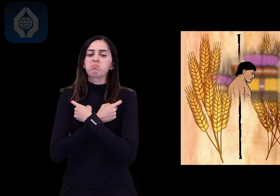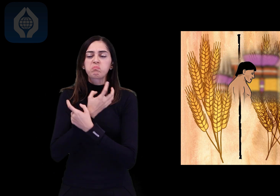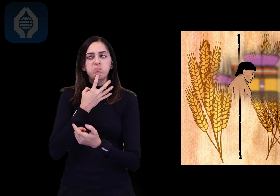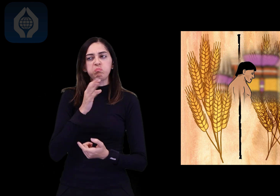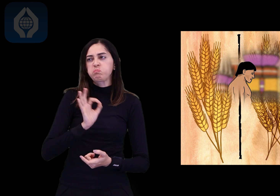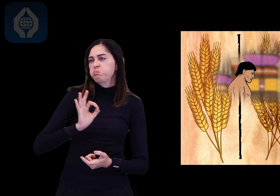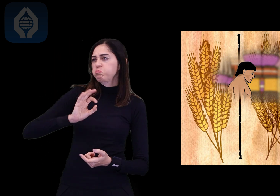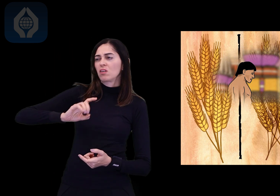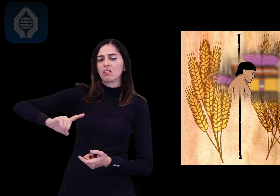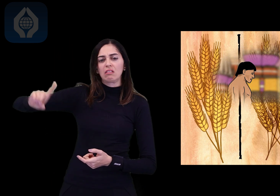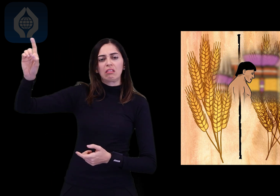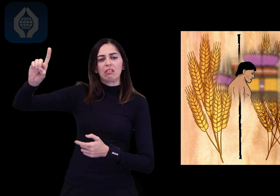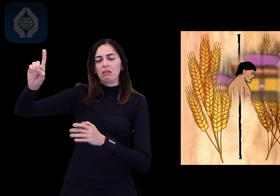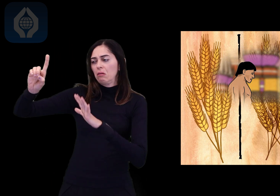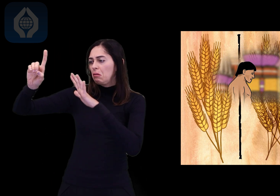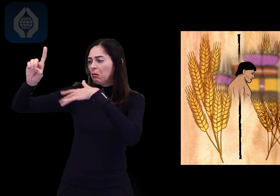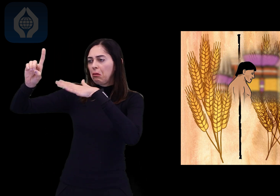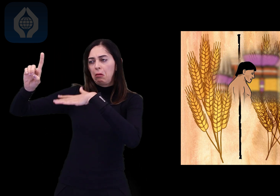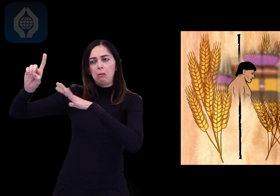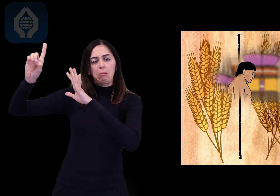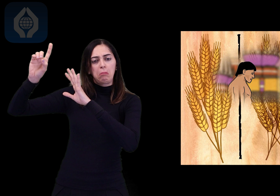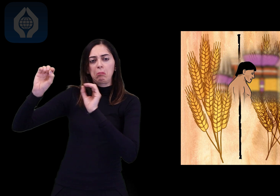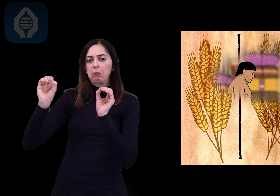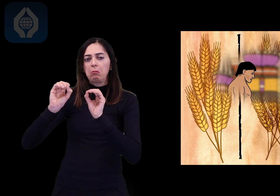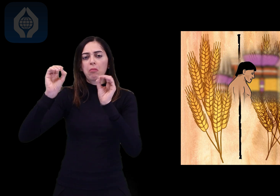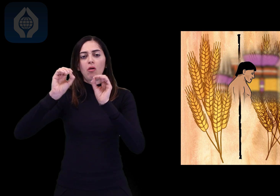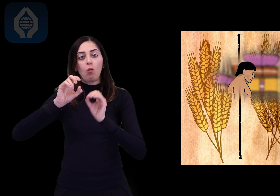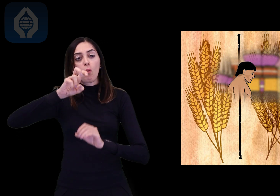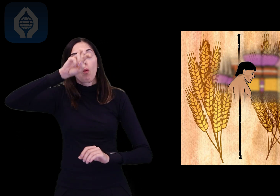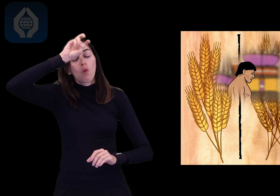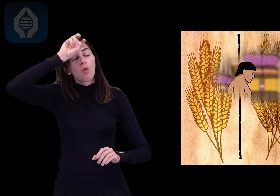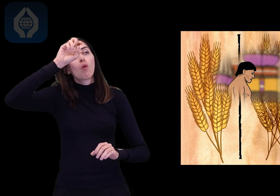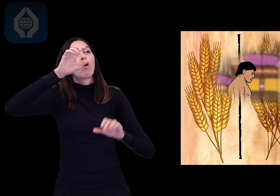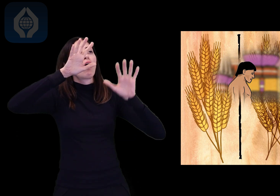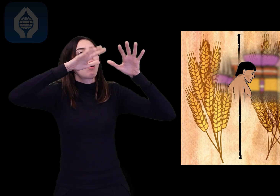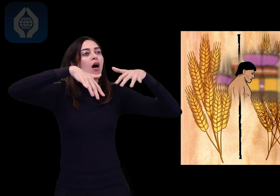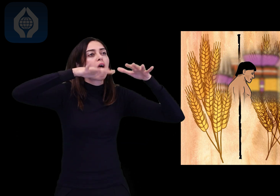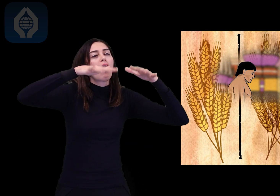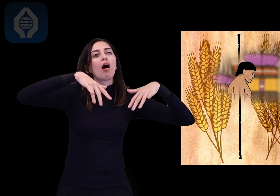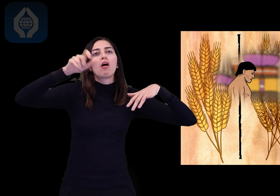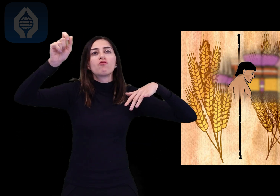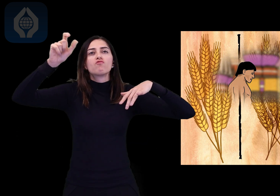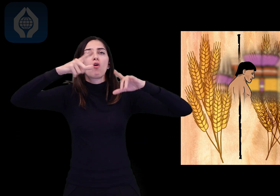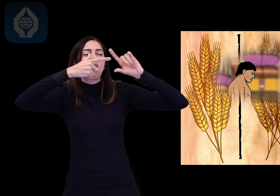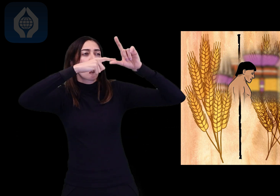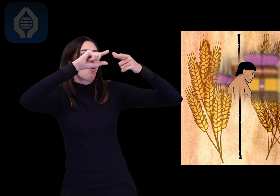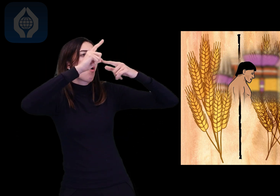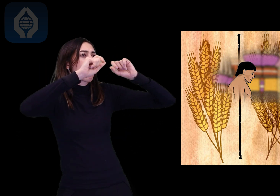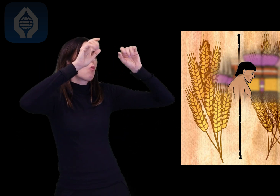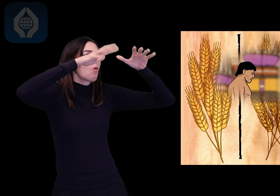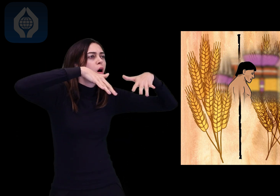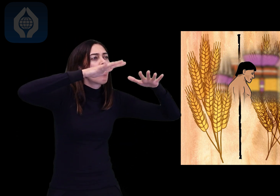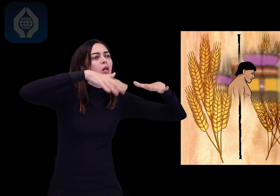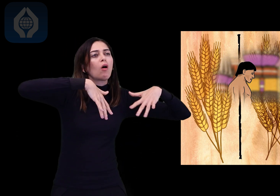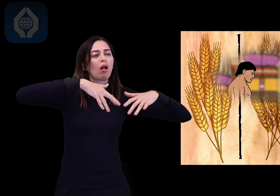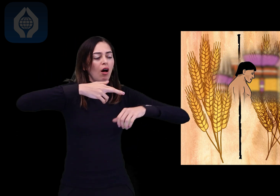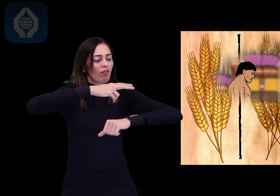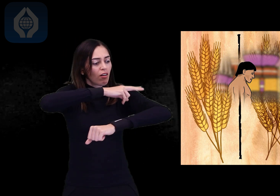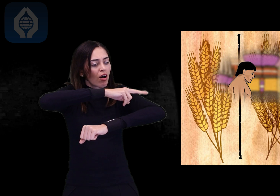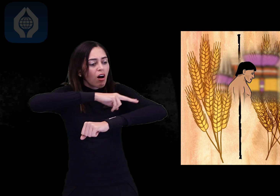Egito, não conhecia nem adorava o Deus vivo e verdadeiro. Os egípcios adoravam o sol, a lua, as estrelas, animais, os répteis e o